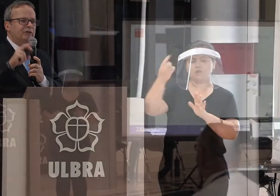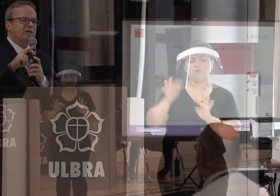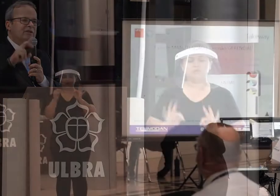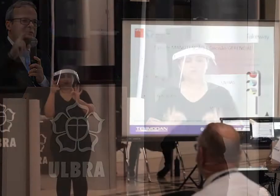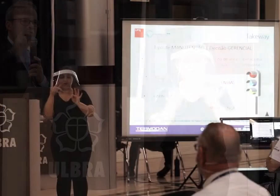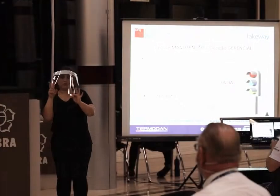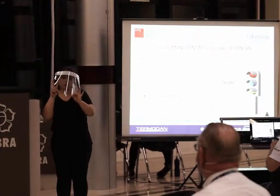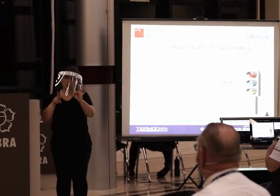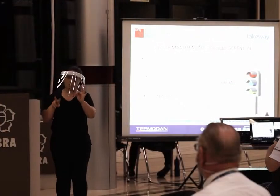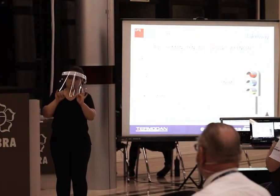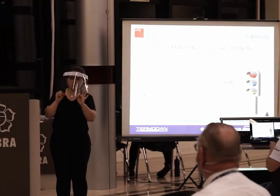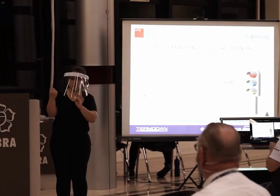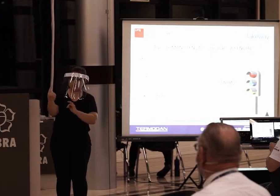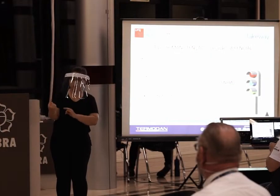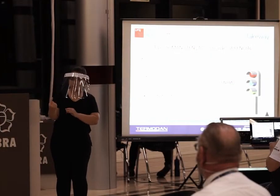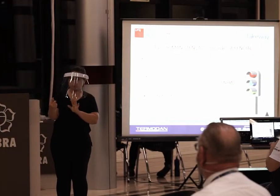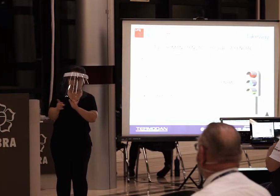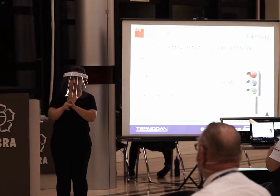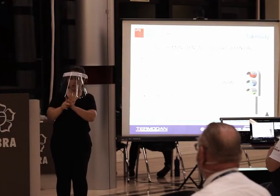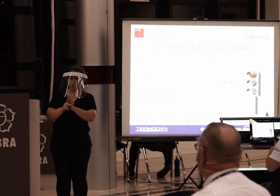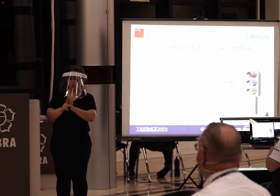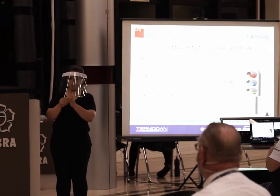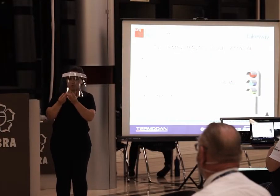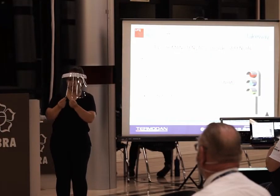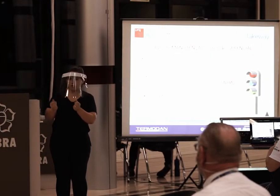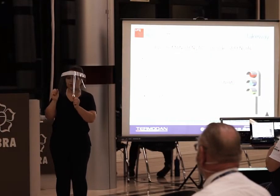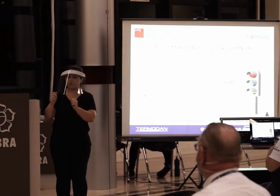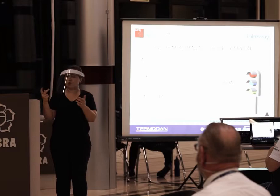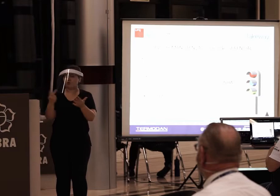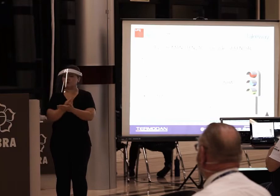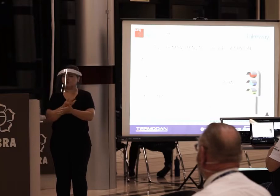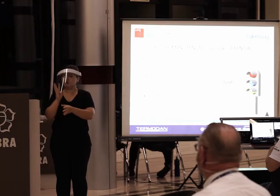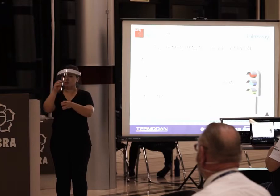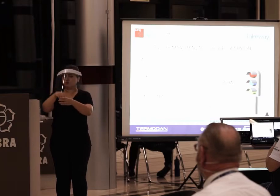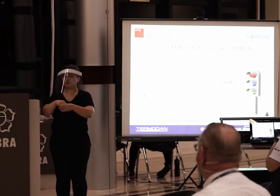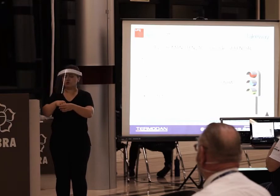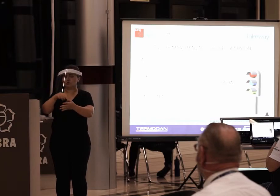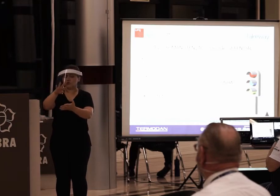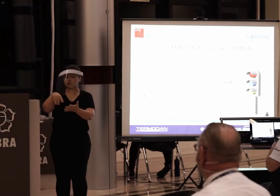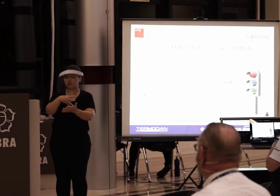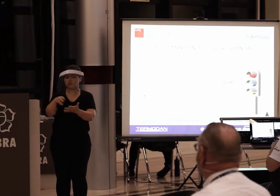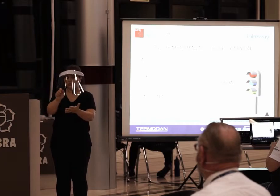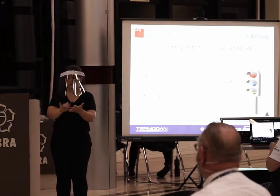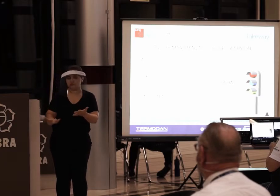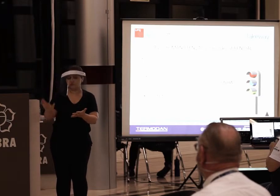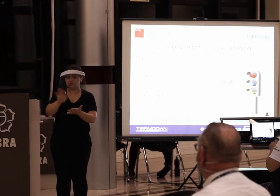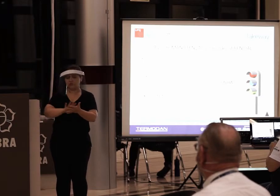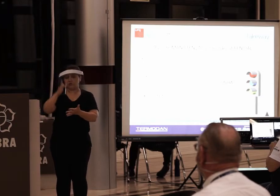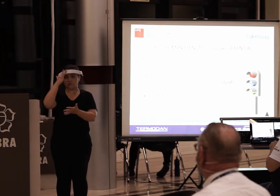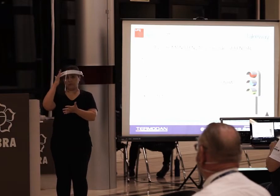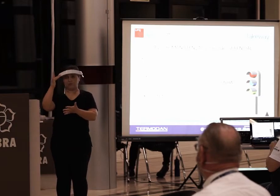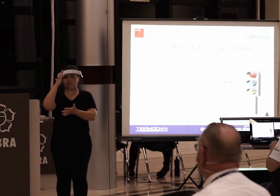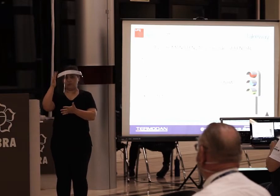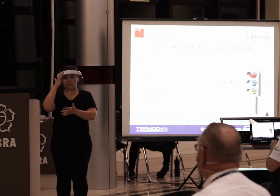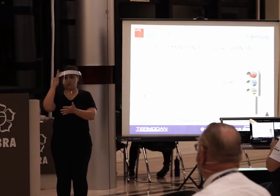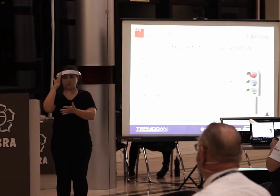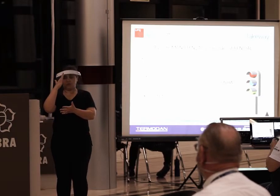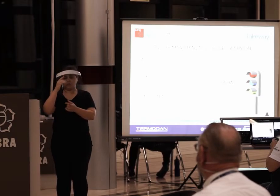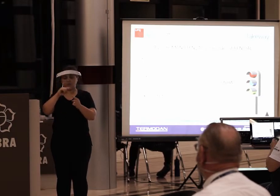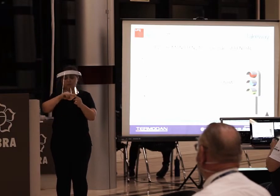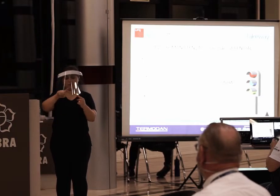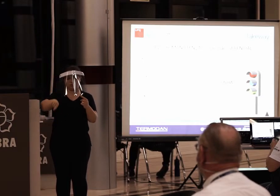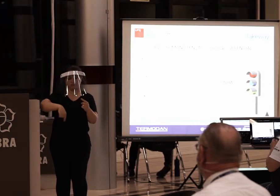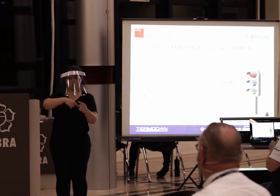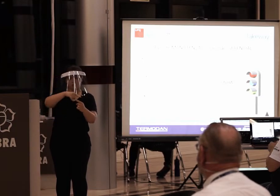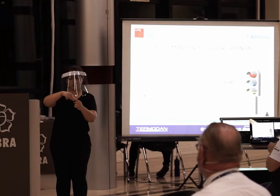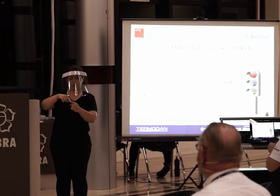consegue verificar se uma válvula falhar, o que pode acontecer dentro daquela planta, né? Porque eu imagino um sinistro